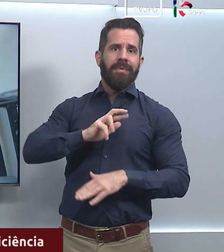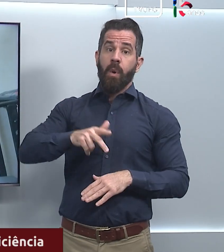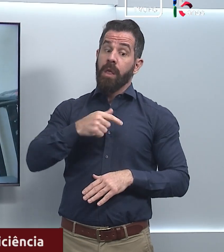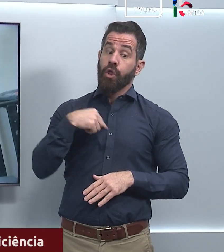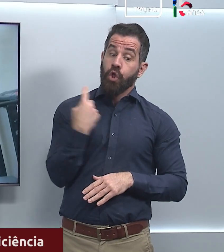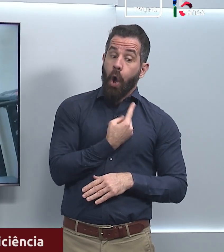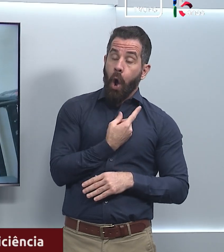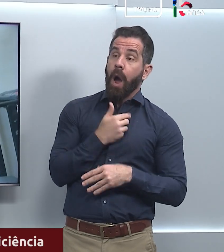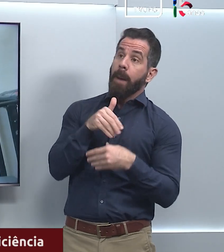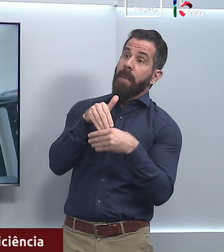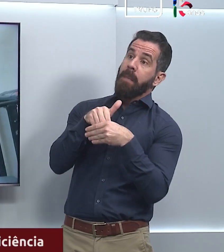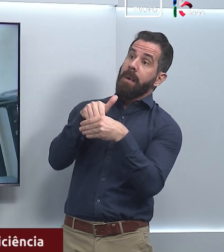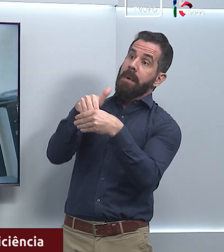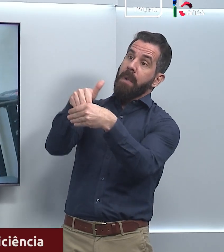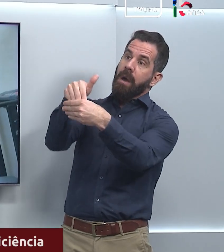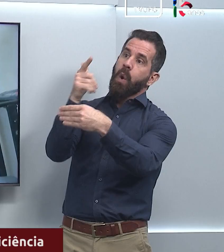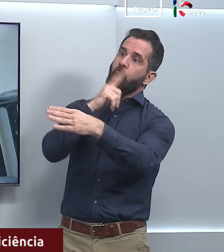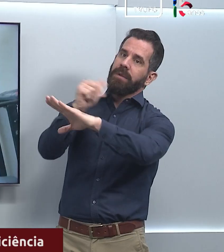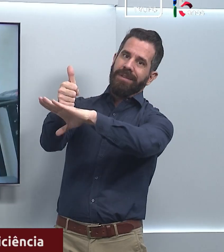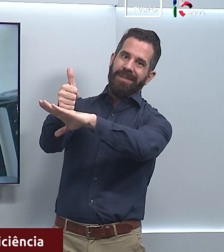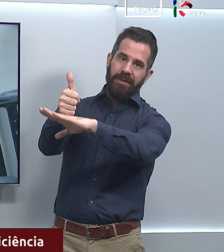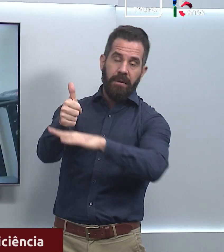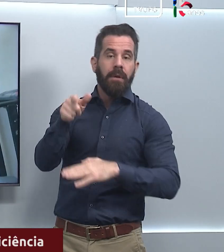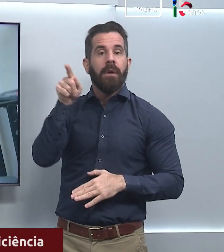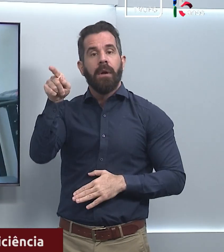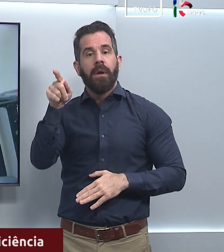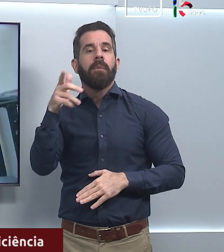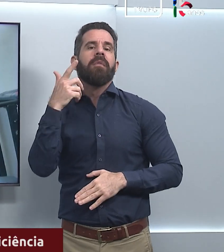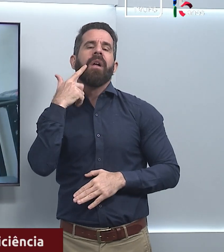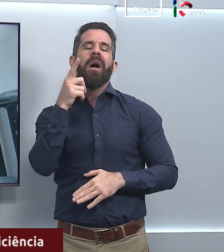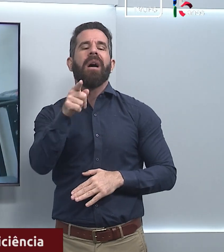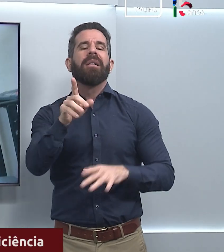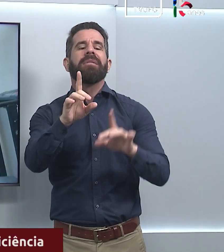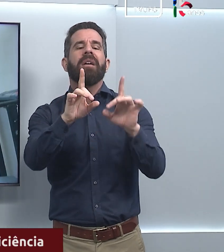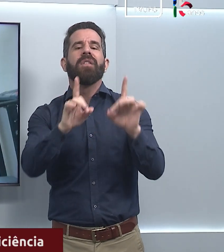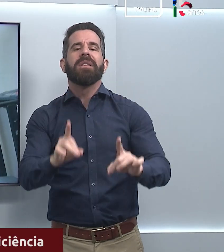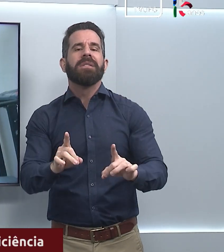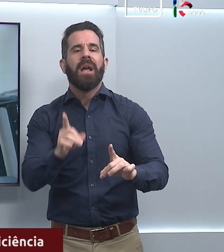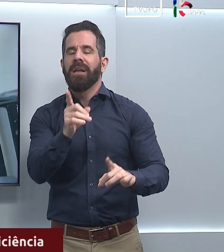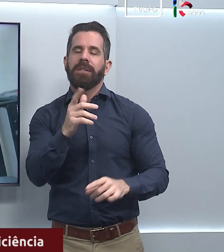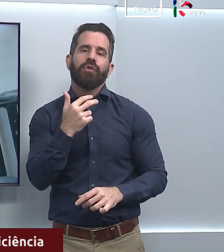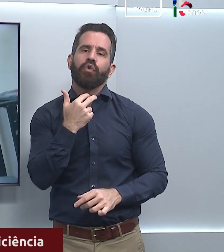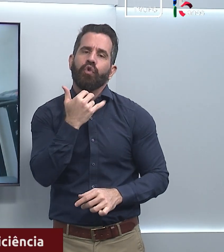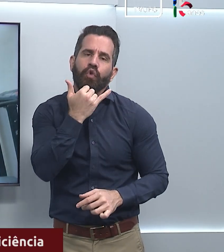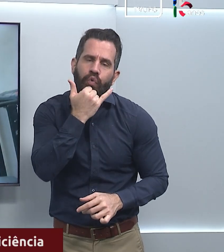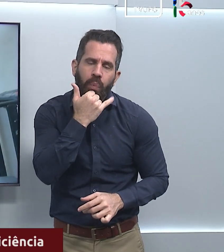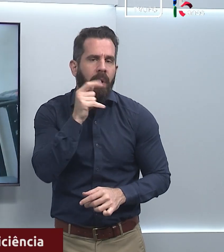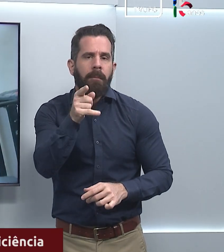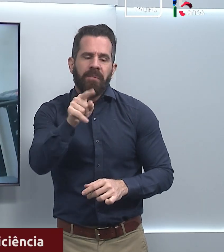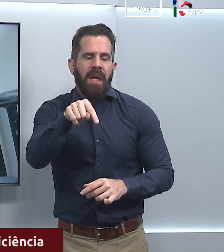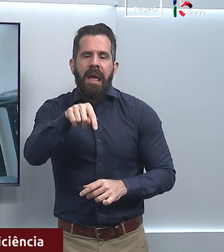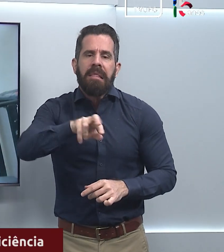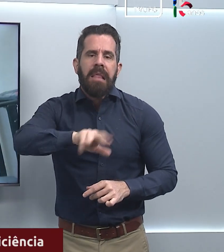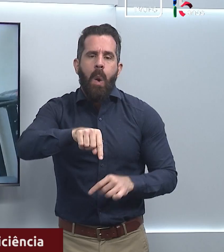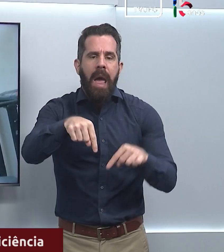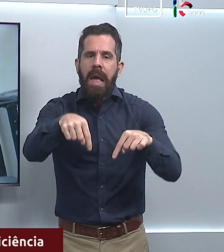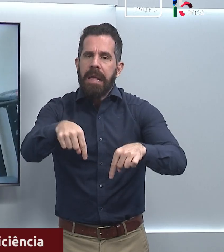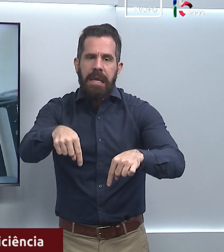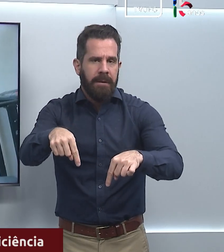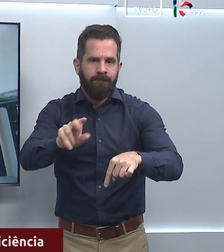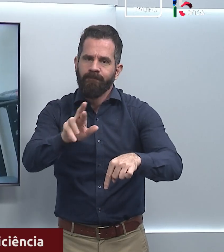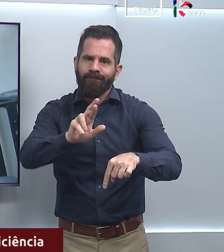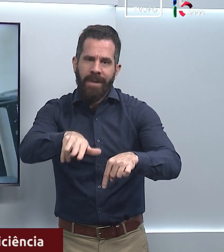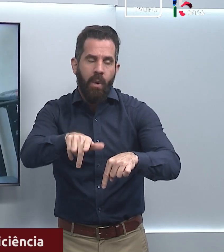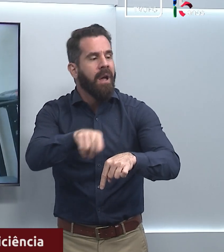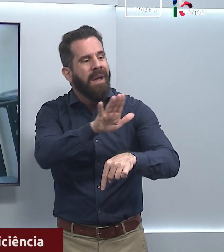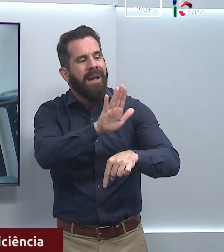você, pessoa com deficiência, o seu lugar não é na polis, o seu lugar é em casa, é